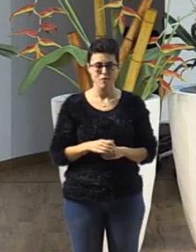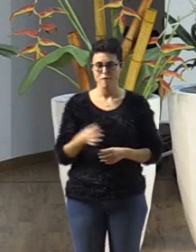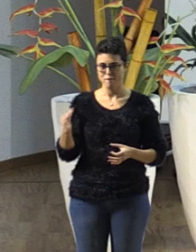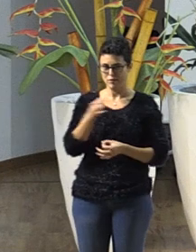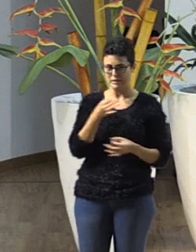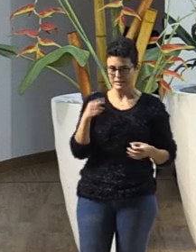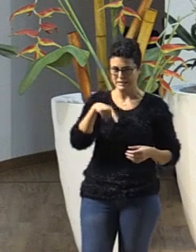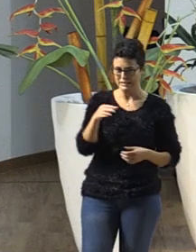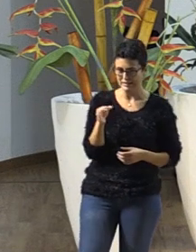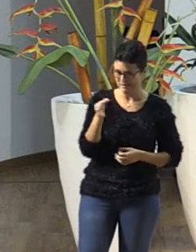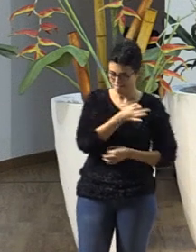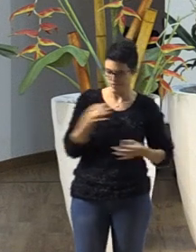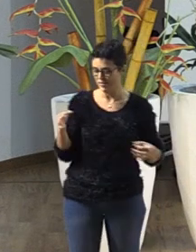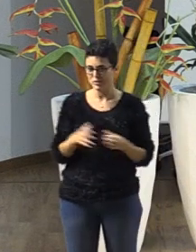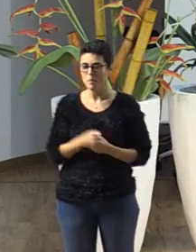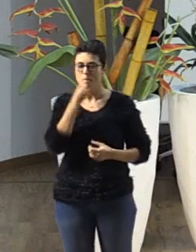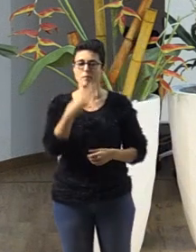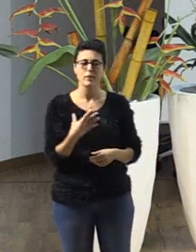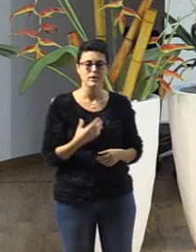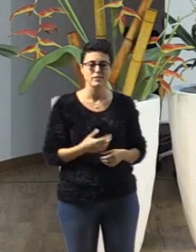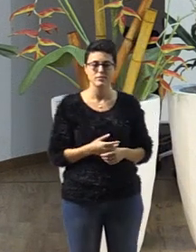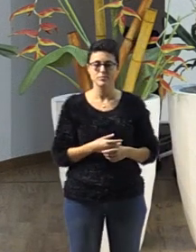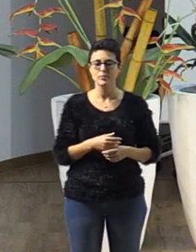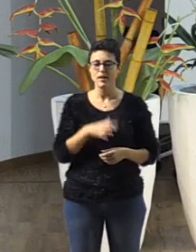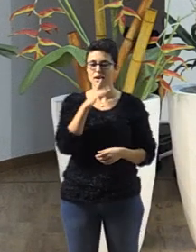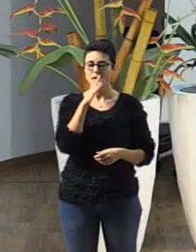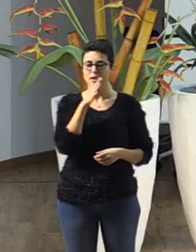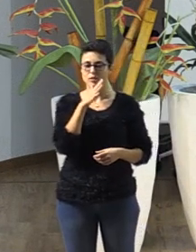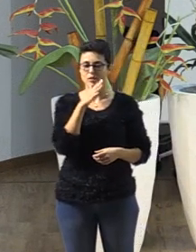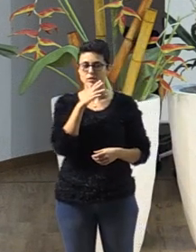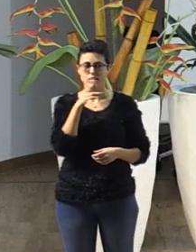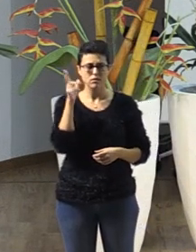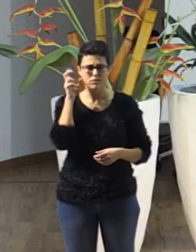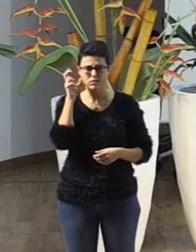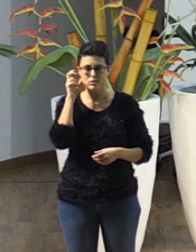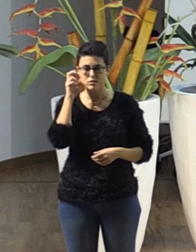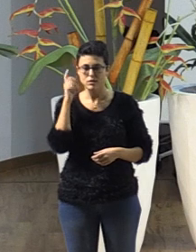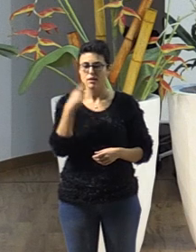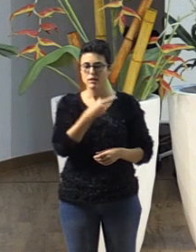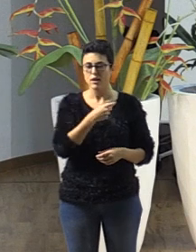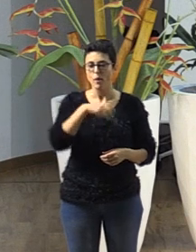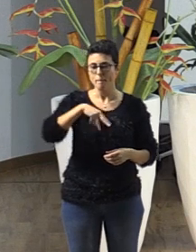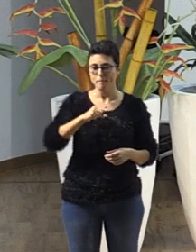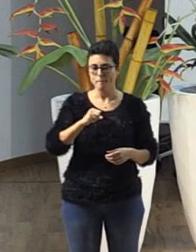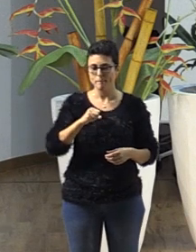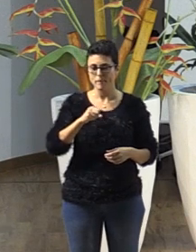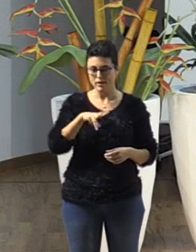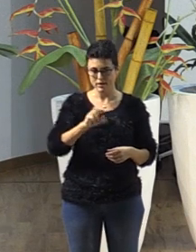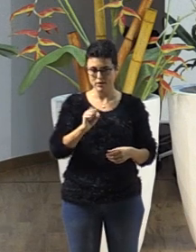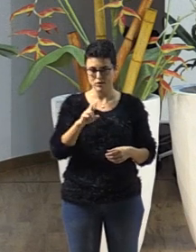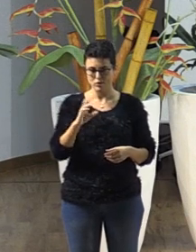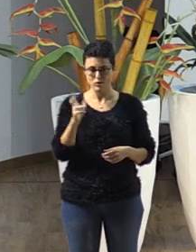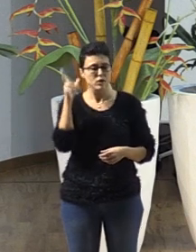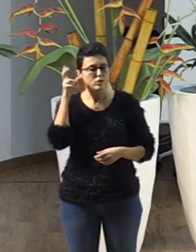fantástico, con este sí. Bien, yo ahora escuchaba a María José, escuchaba a Marco y me encontraba con, aparte de que me encanta